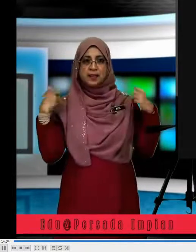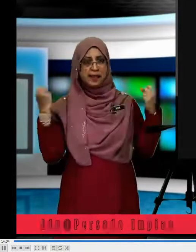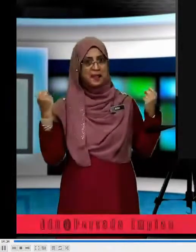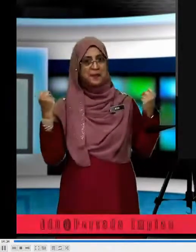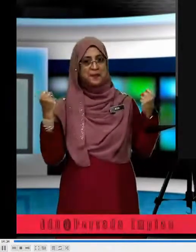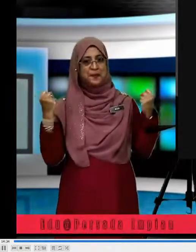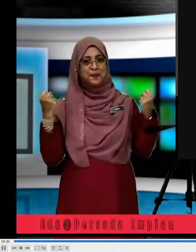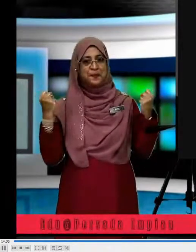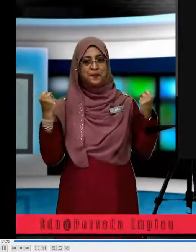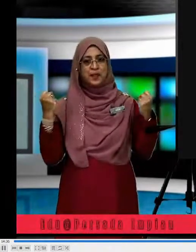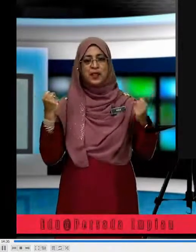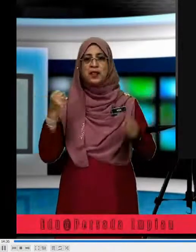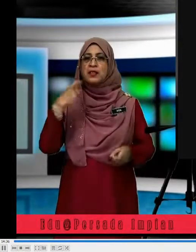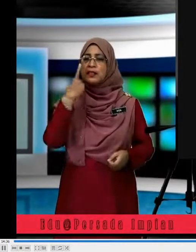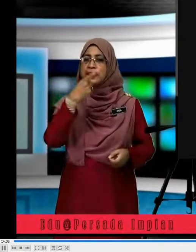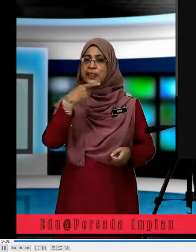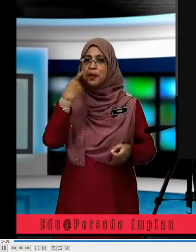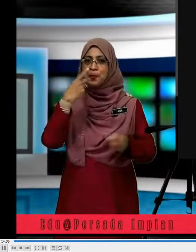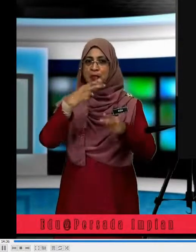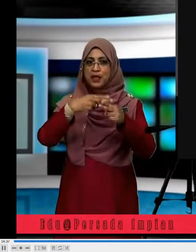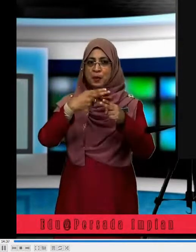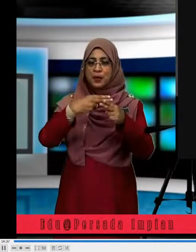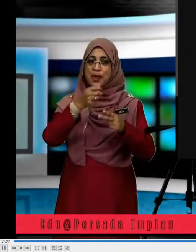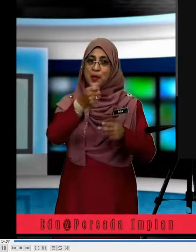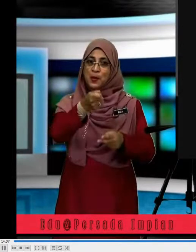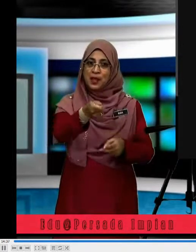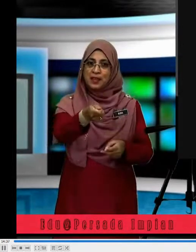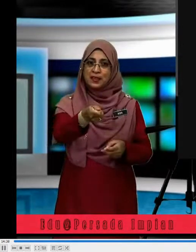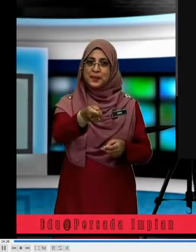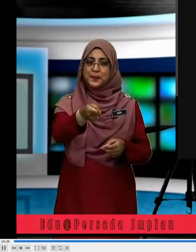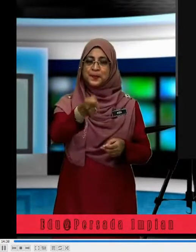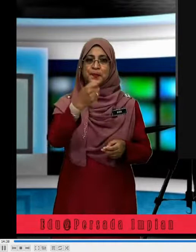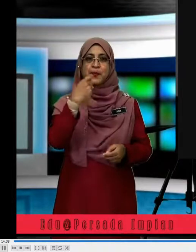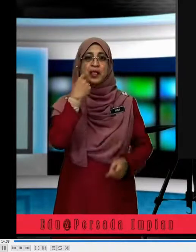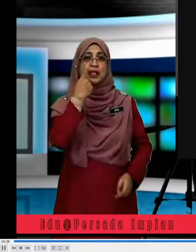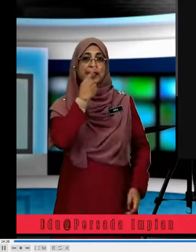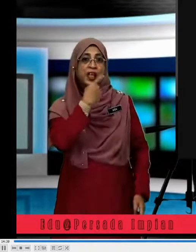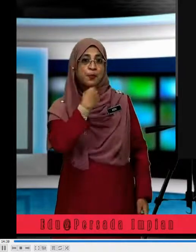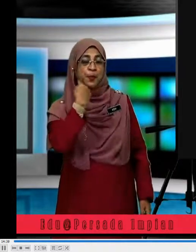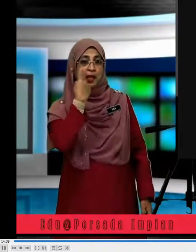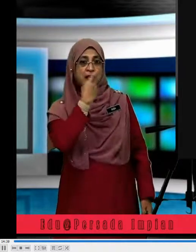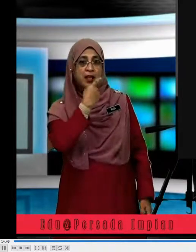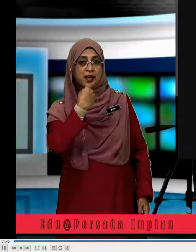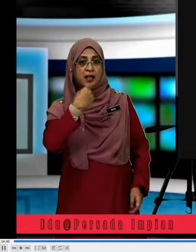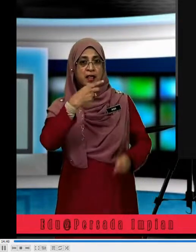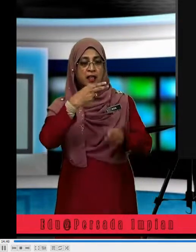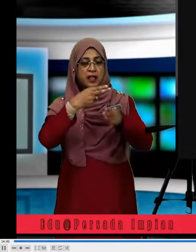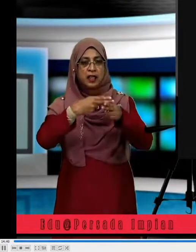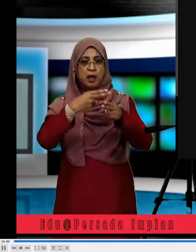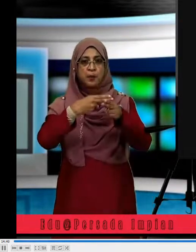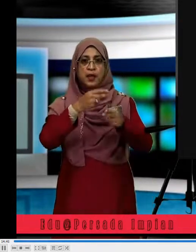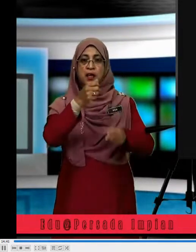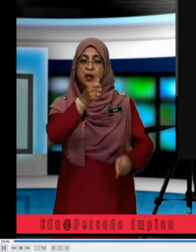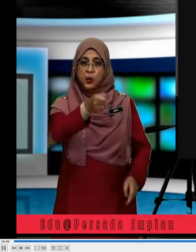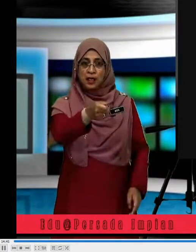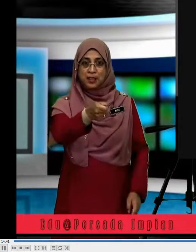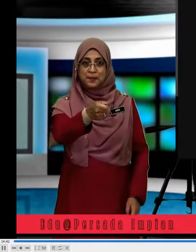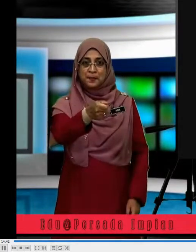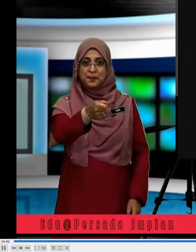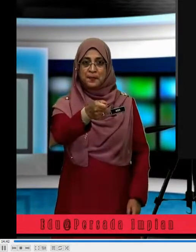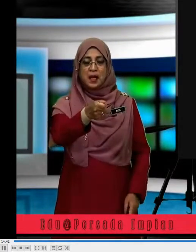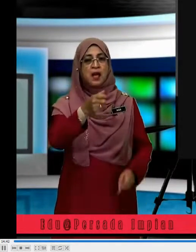sehat siapa namun awak Hai siapa nama